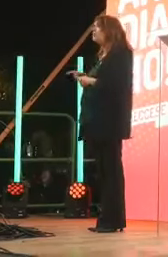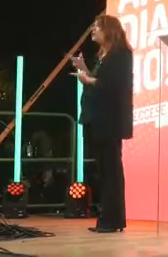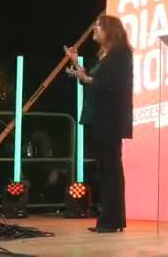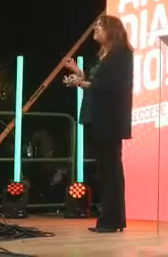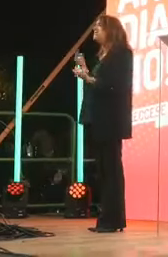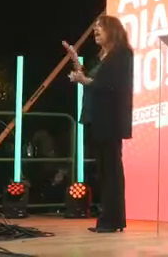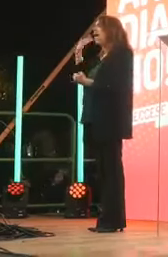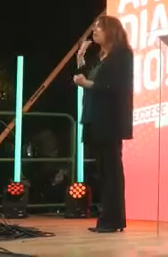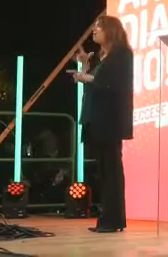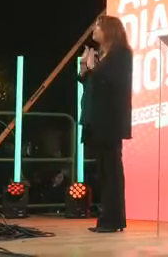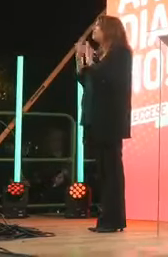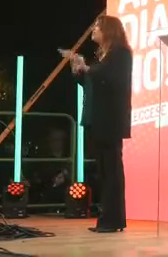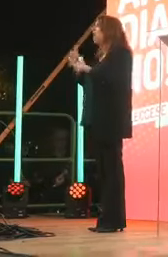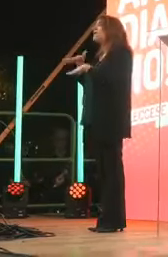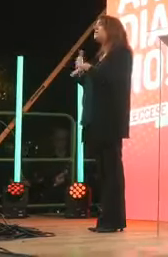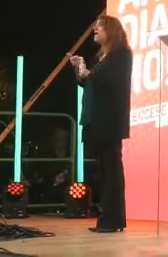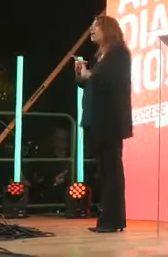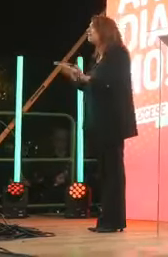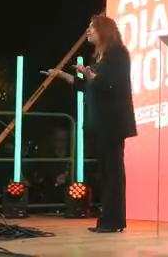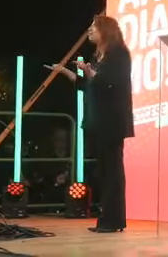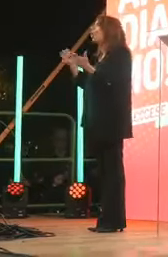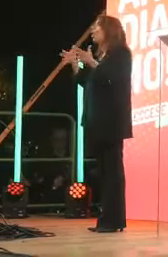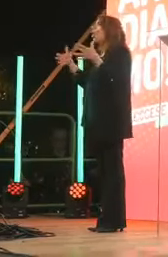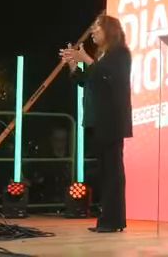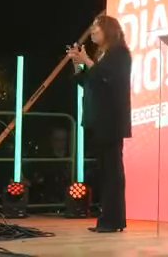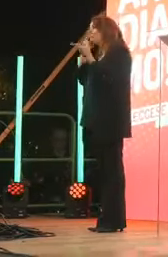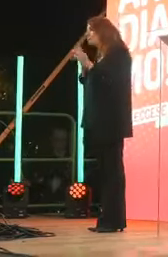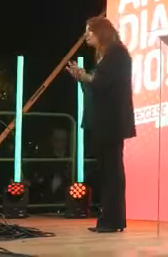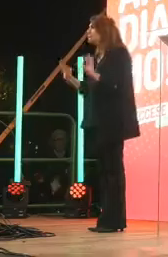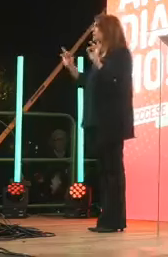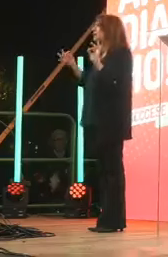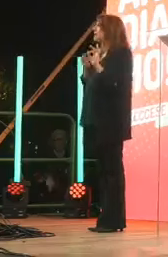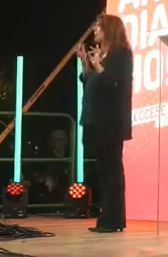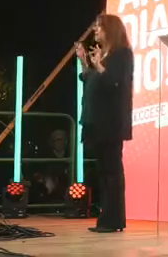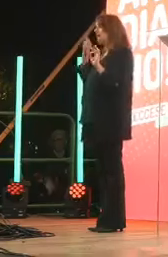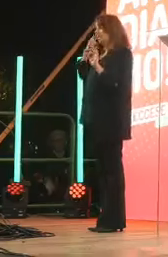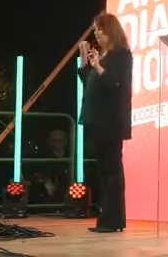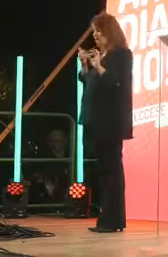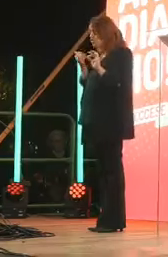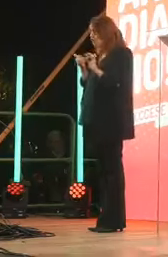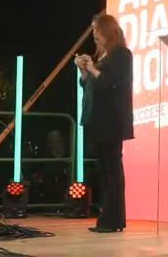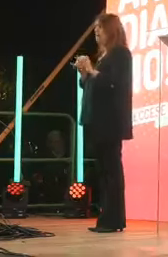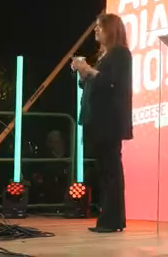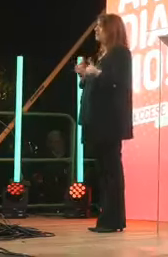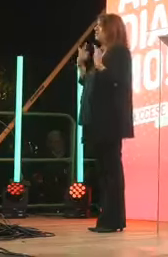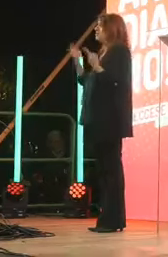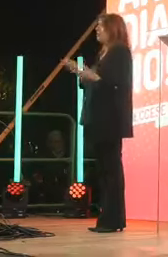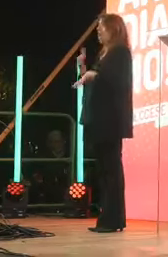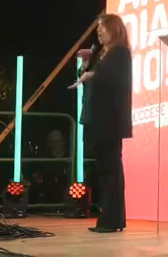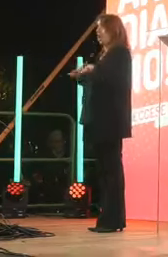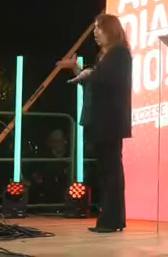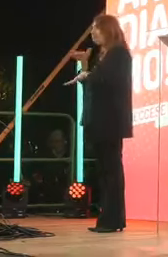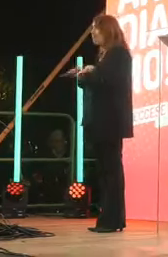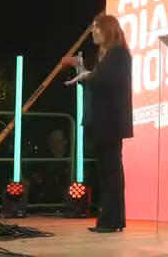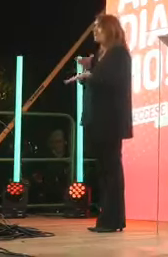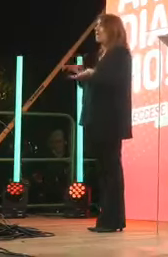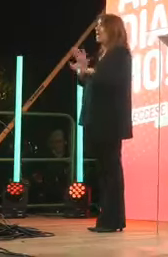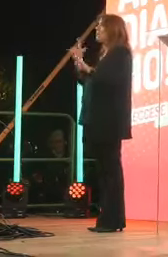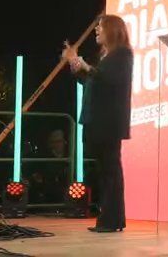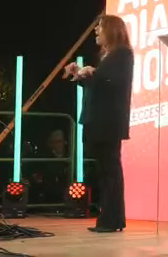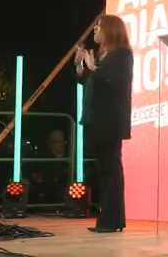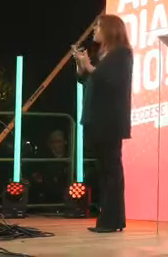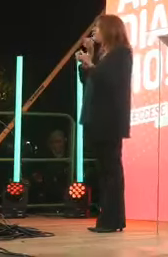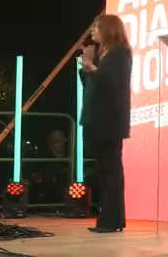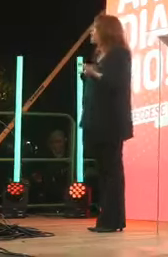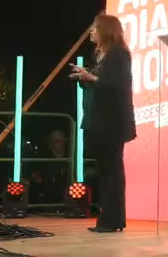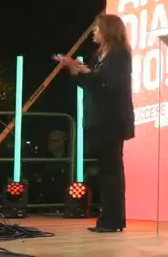a servizio della sua comunità e l'ha fatto con intelligenza, l'ha fatto con competenza, l'ha fatto con